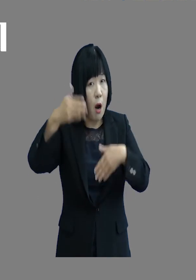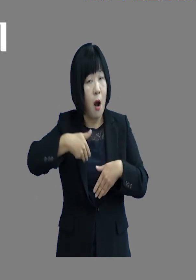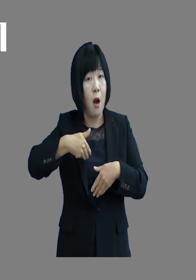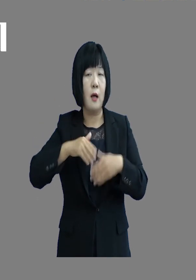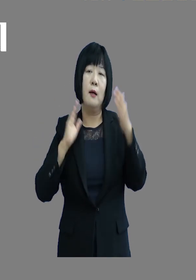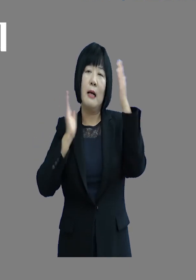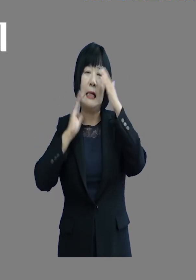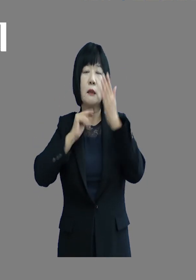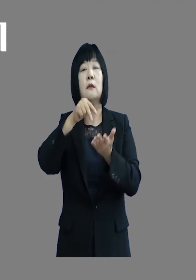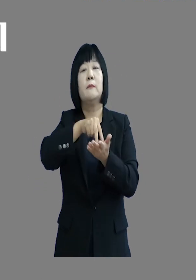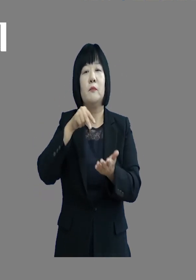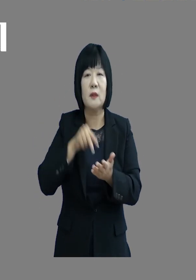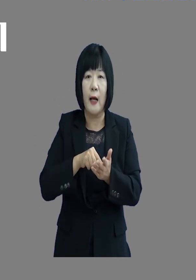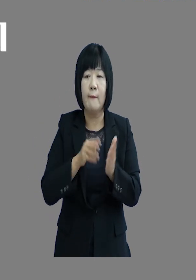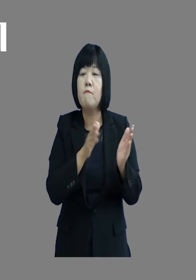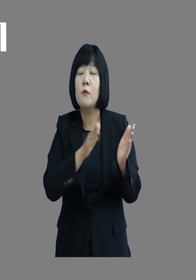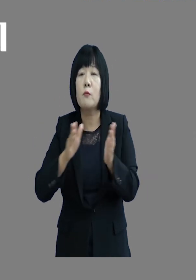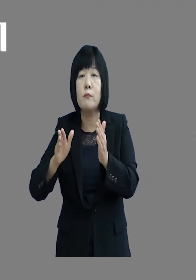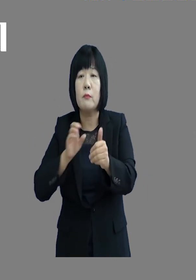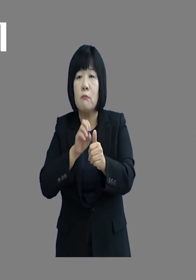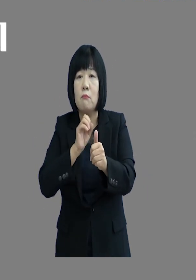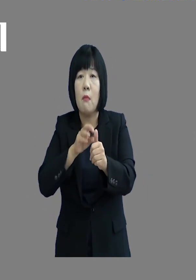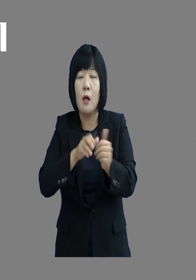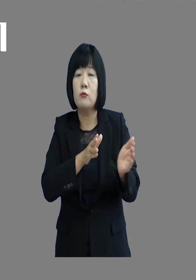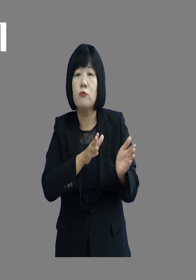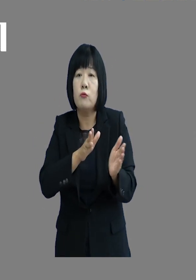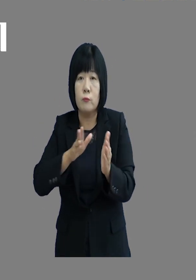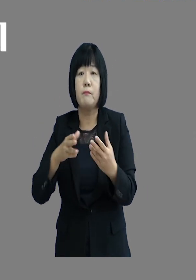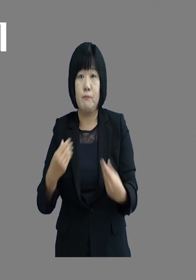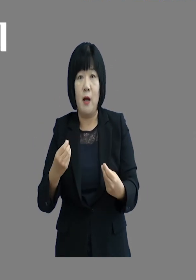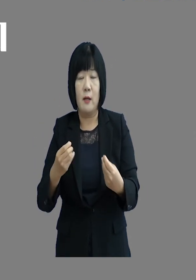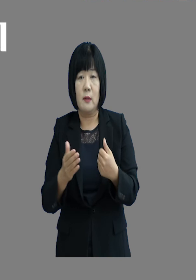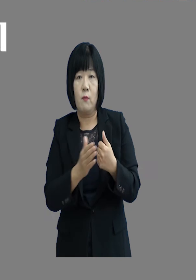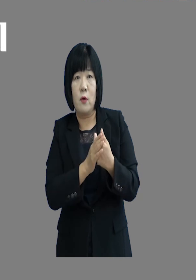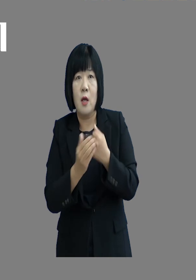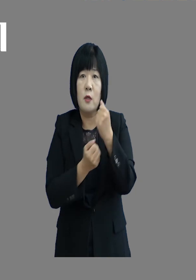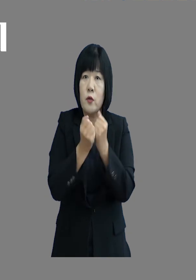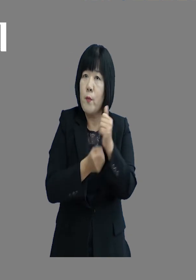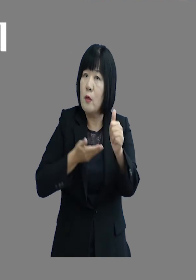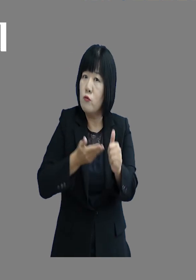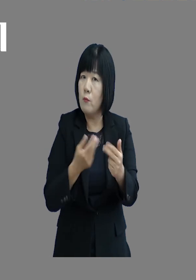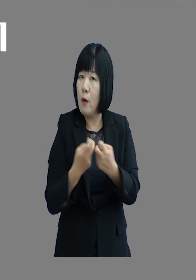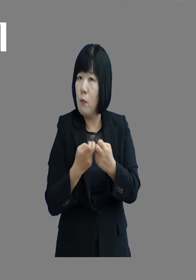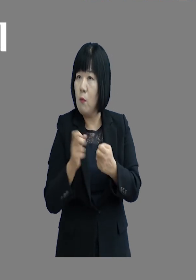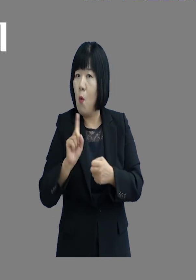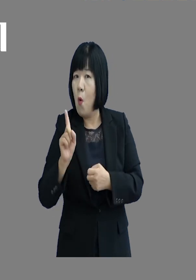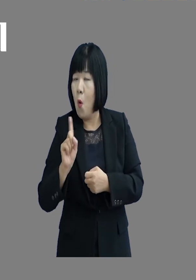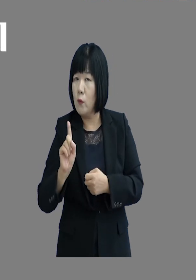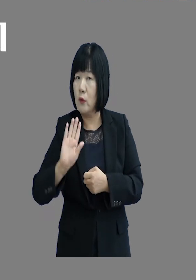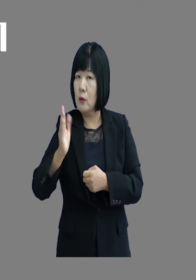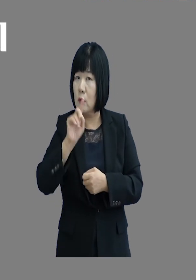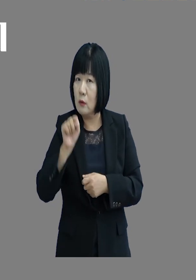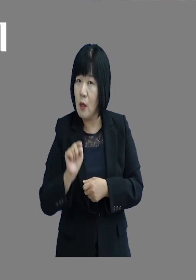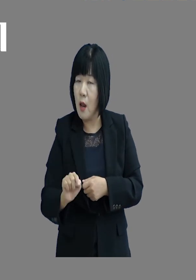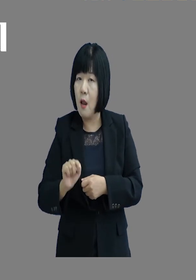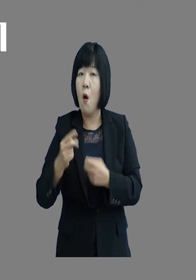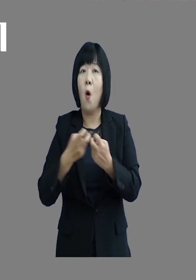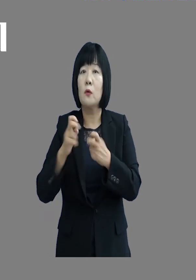준비가 되어 있어요. 나를 어떻게 설명할지, 그리고 나와 언어가 다른 저 사람들과 어떻게 살아야